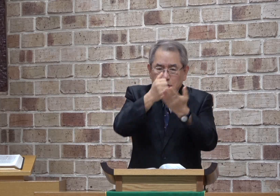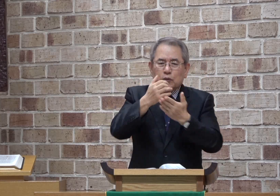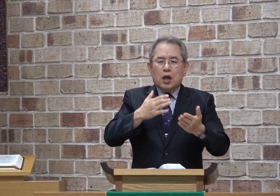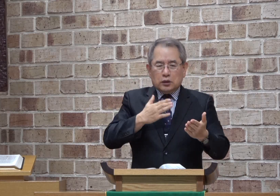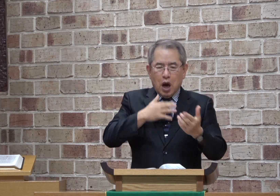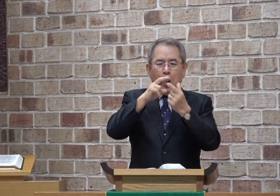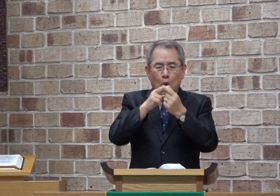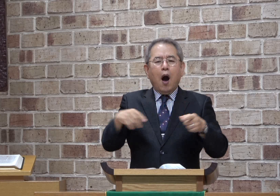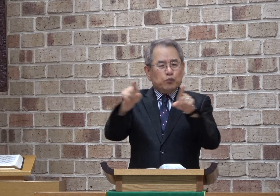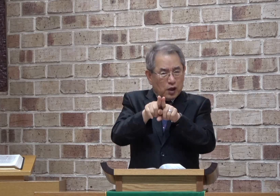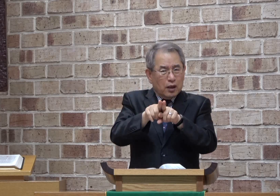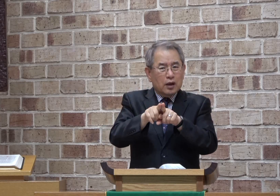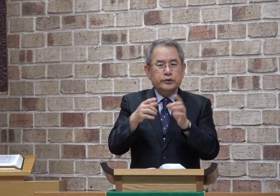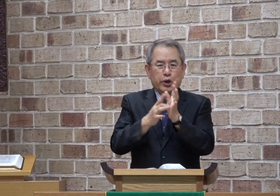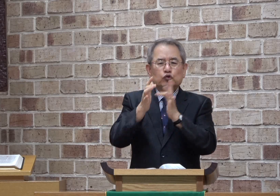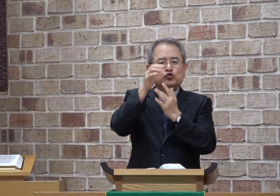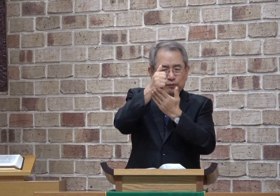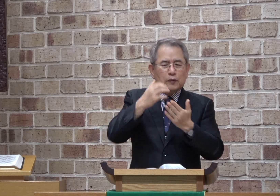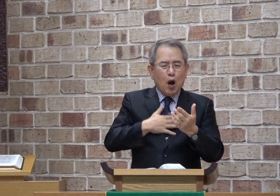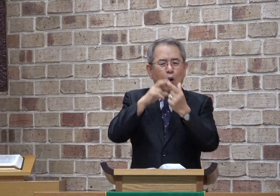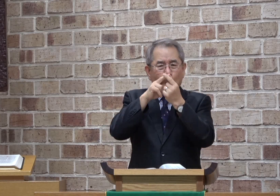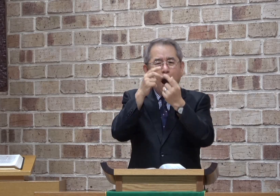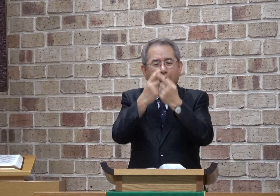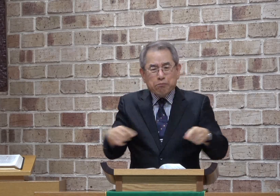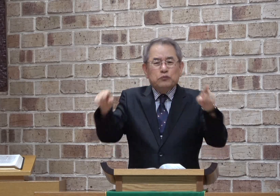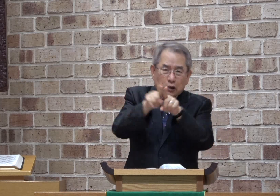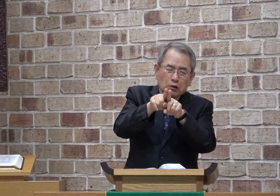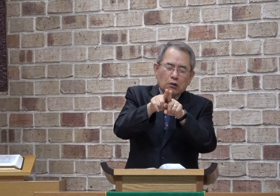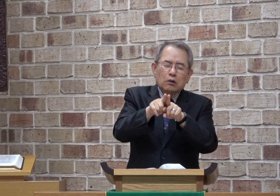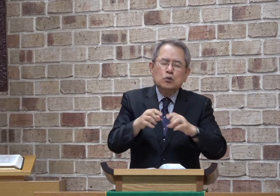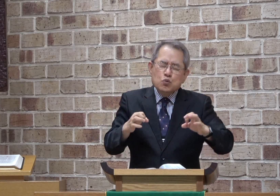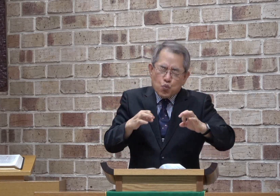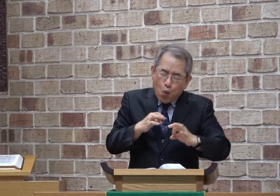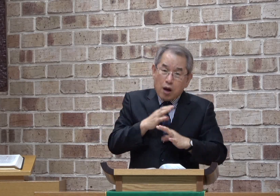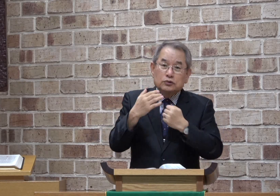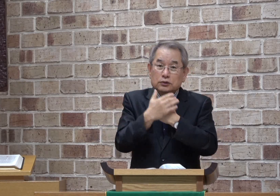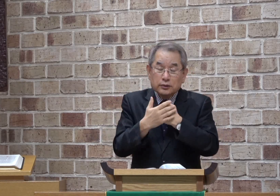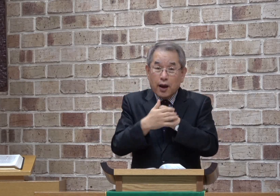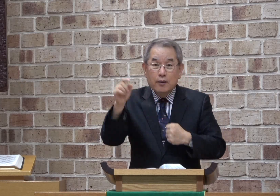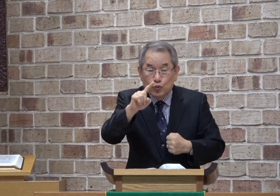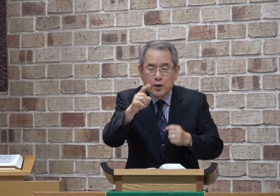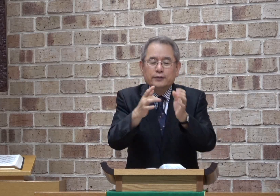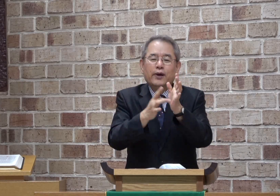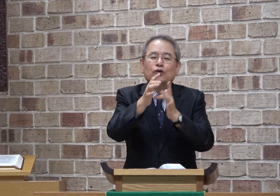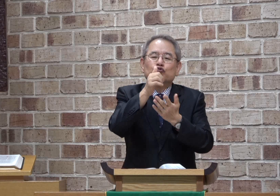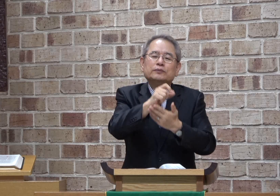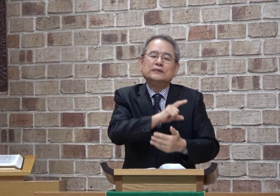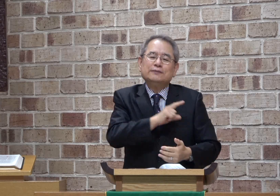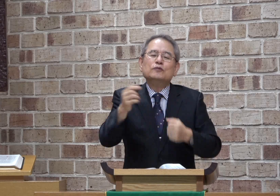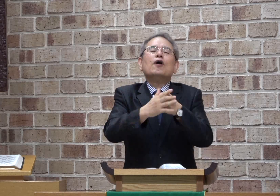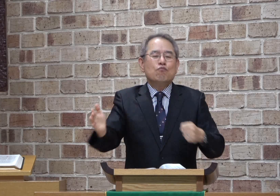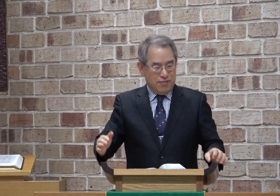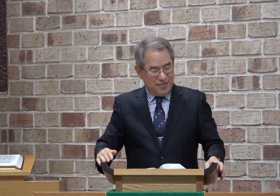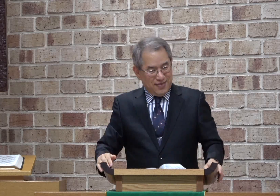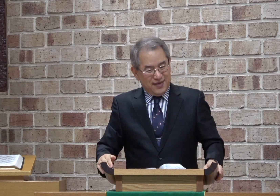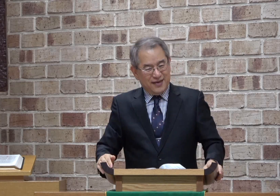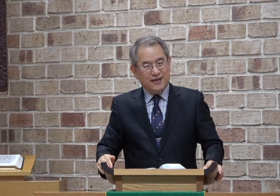되었을까요? 그 누군가의 그 도움이 그렇게 큰 것입니다. 예수님이 그렇습니다. 나와 함께 하신다고